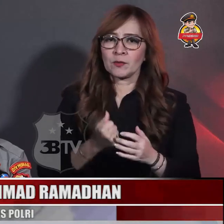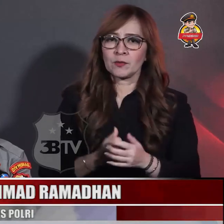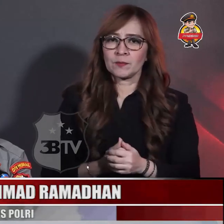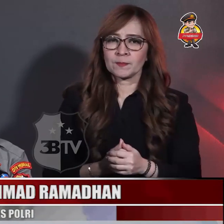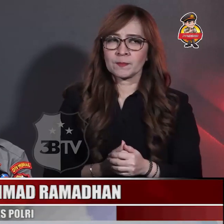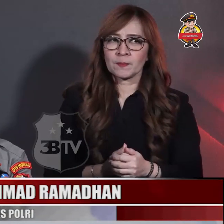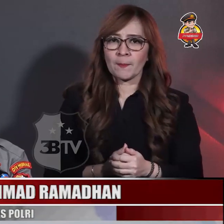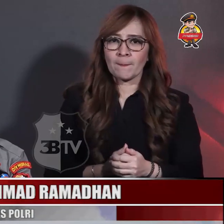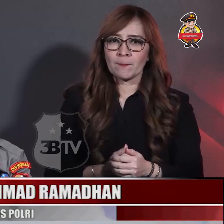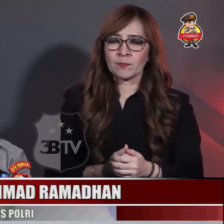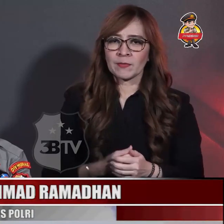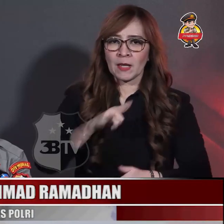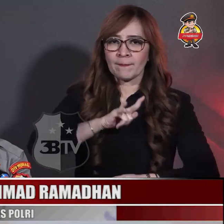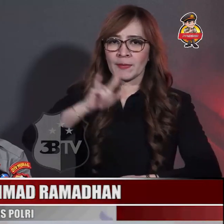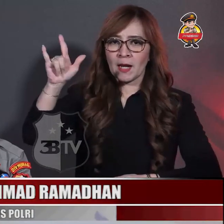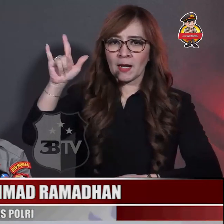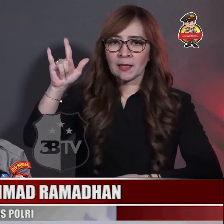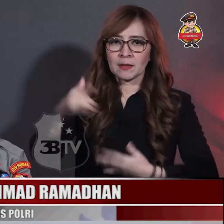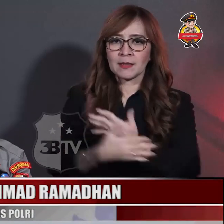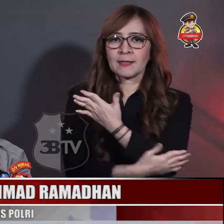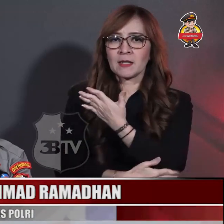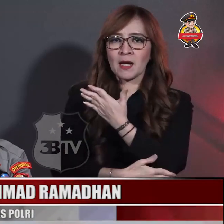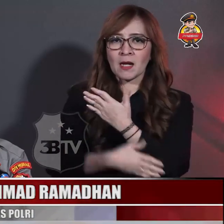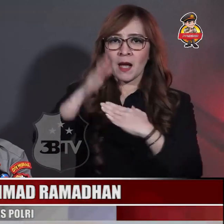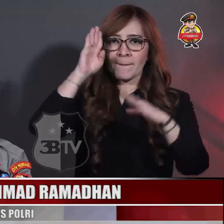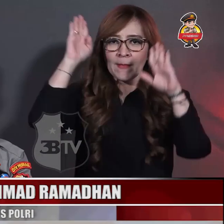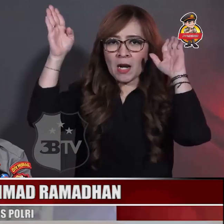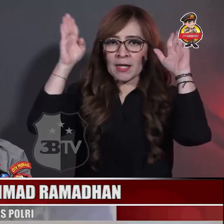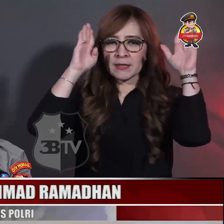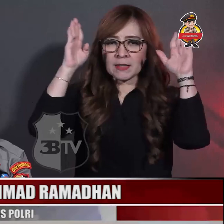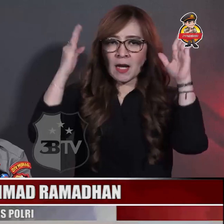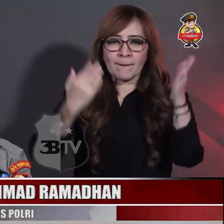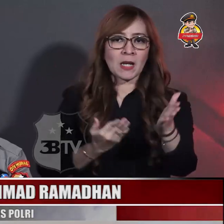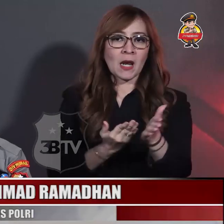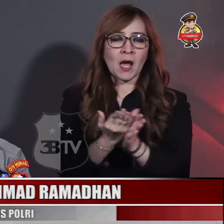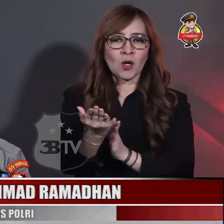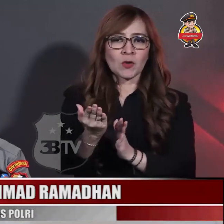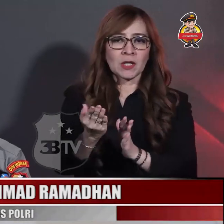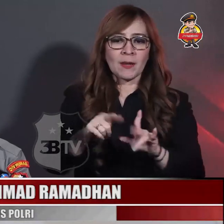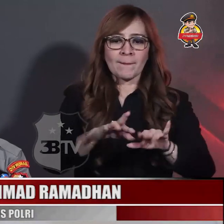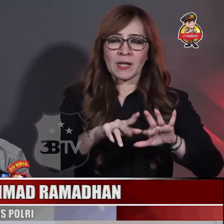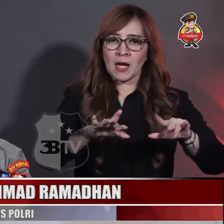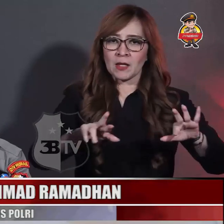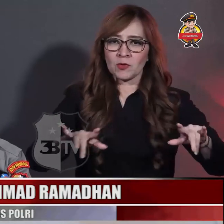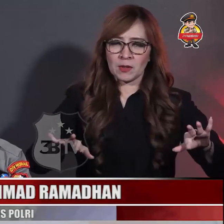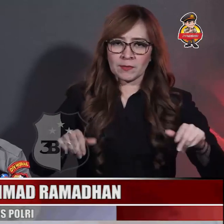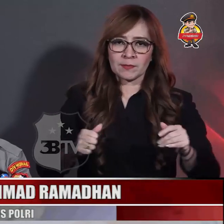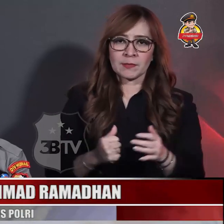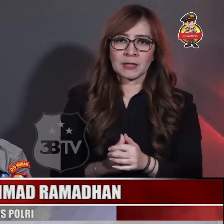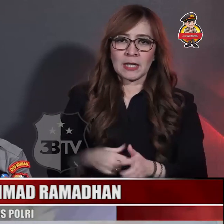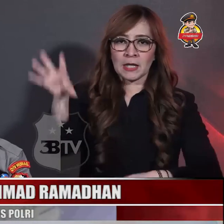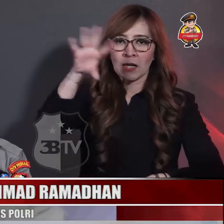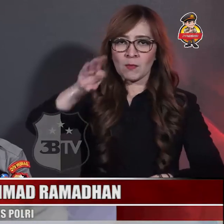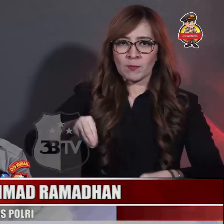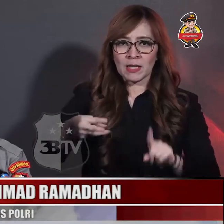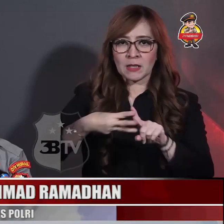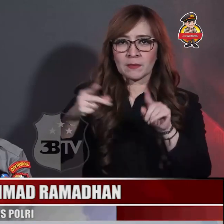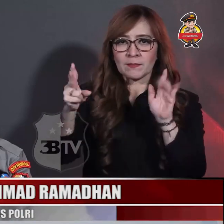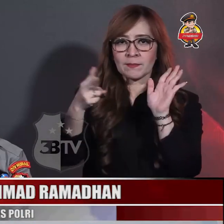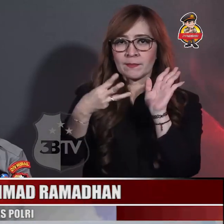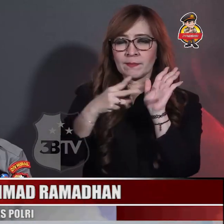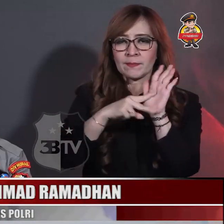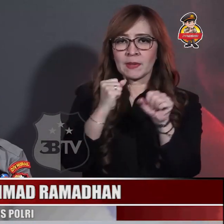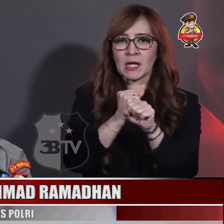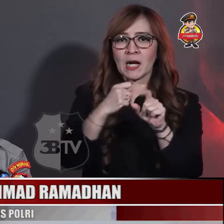ke Malaysia melalui perairan di Kabupaten Bengkalis. Tim